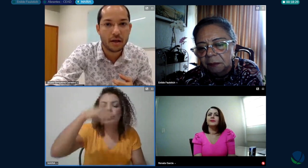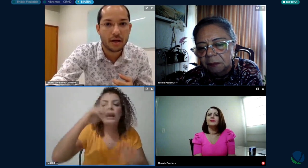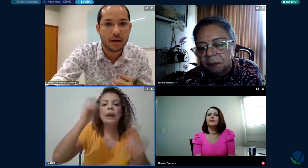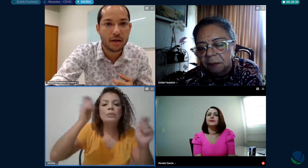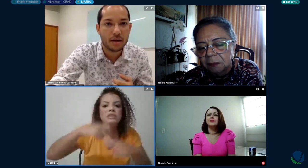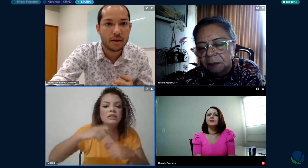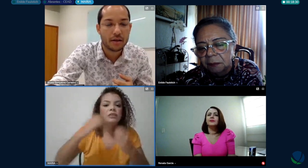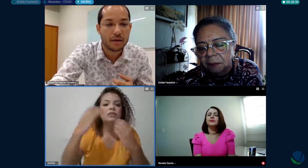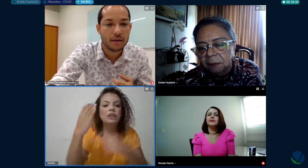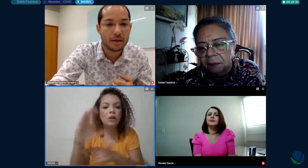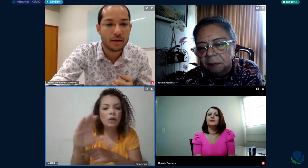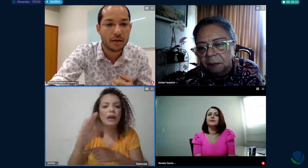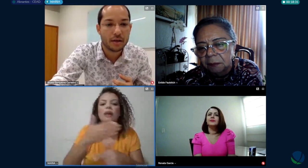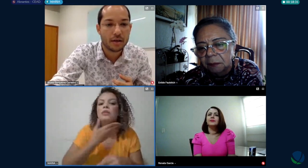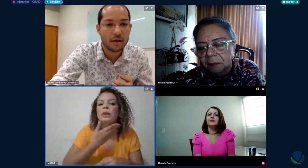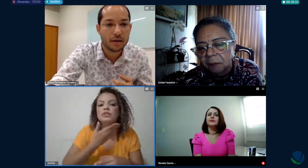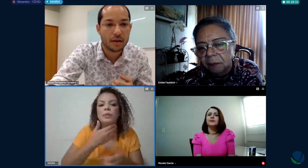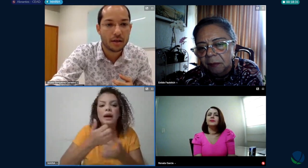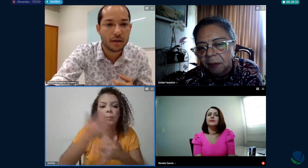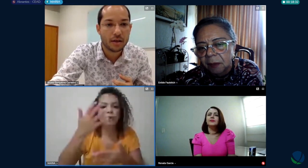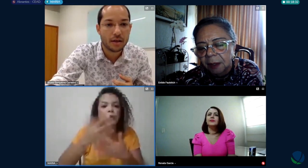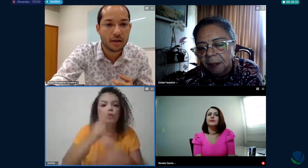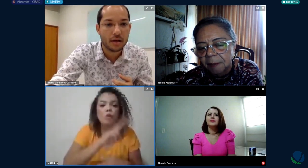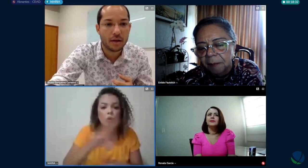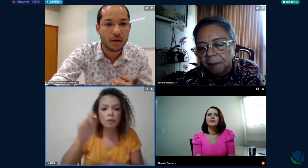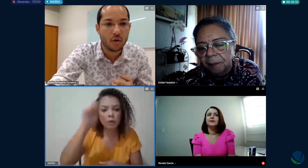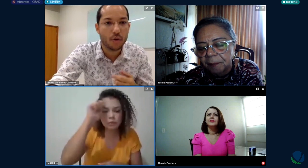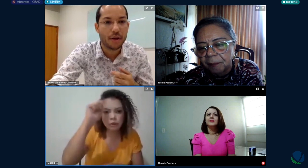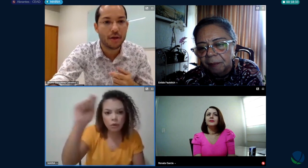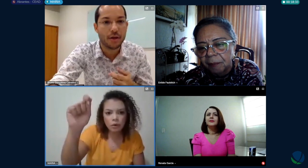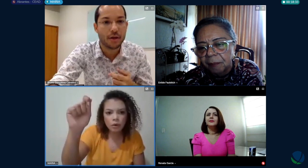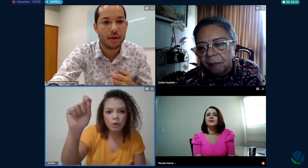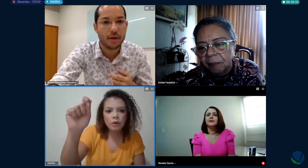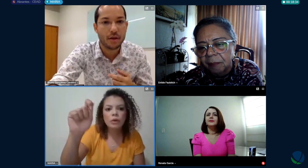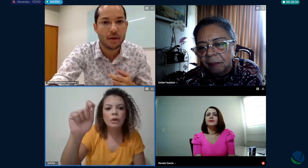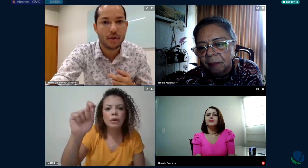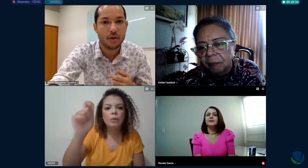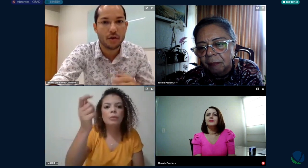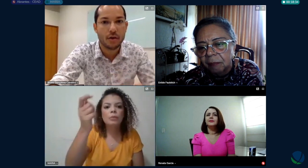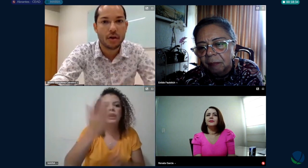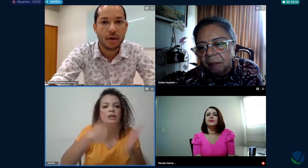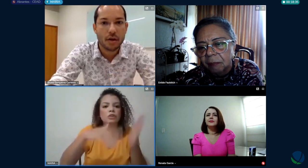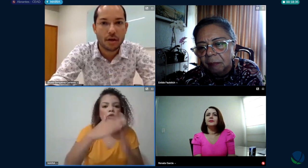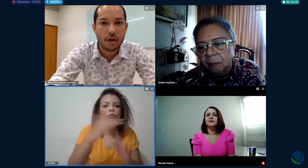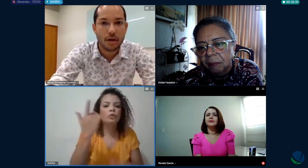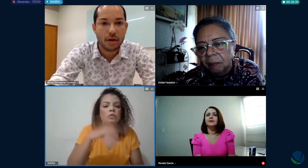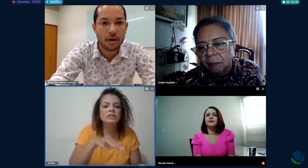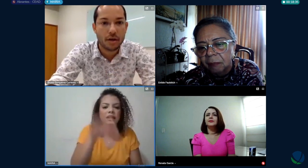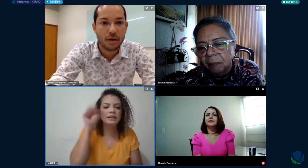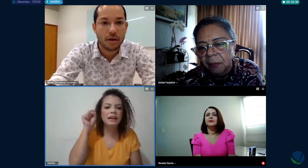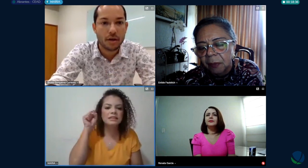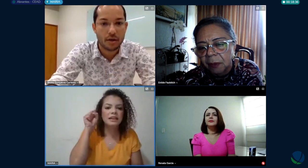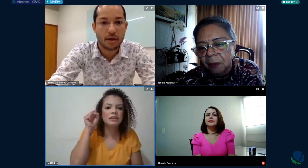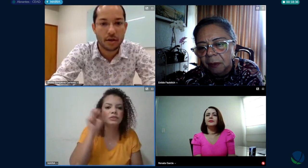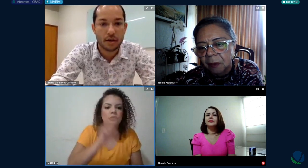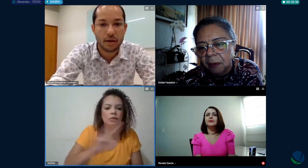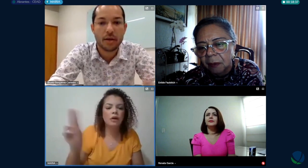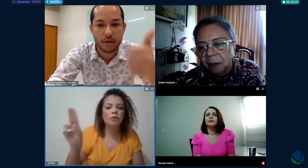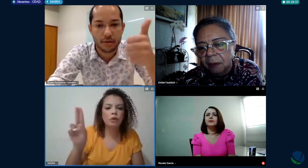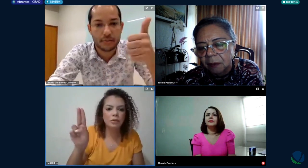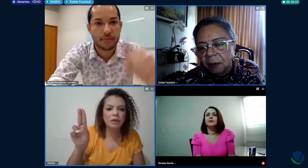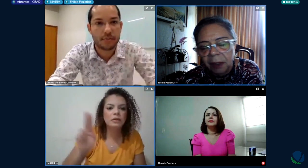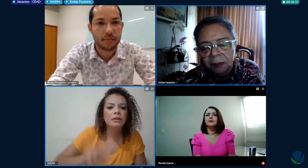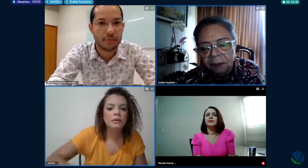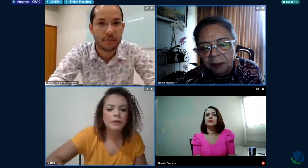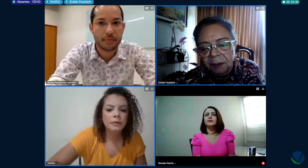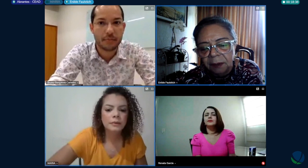Professor Bruno, é possível você colocar no bate-papo o nome do autor? Porque aí todo mundo consegue ter acesso